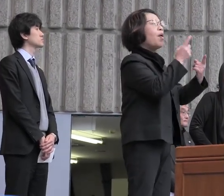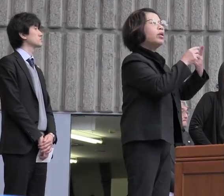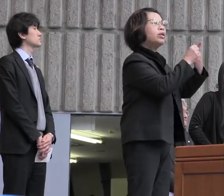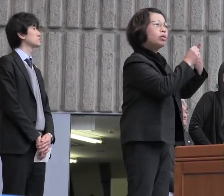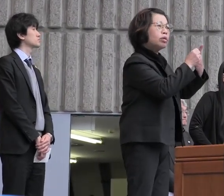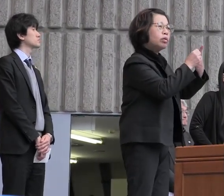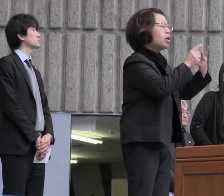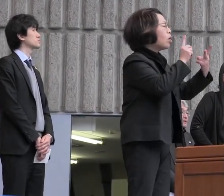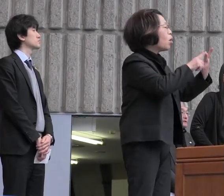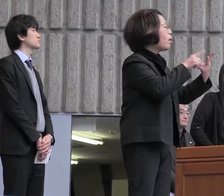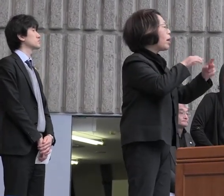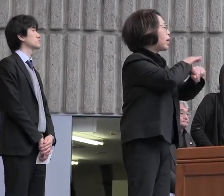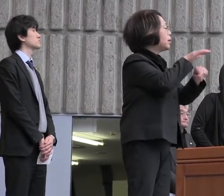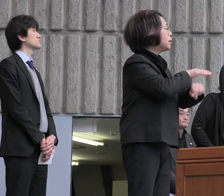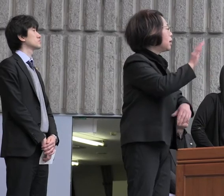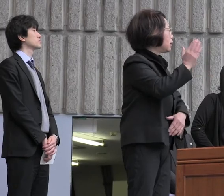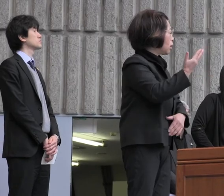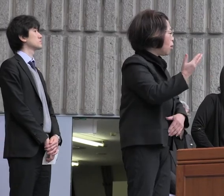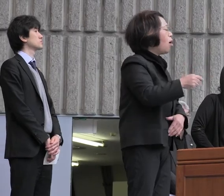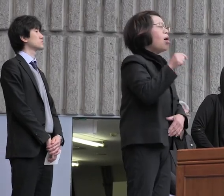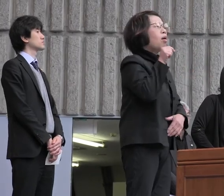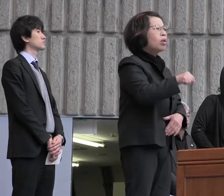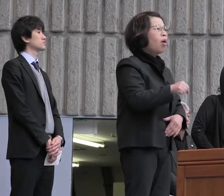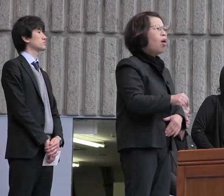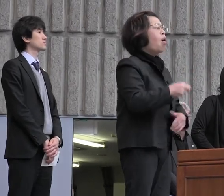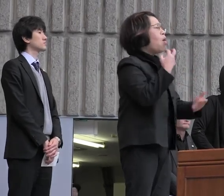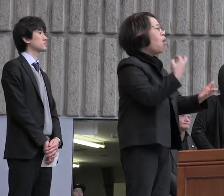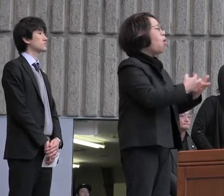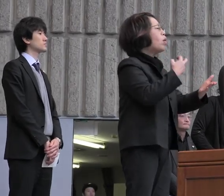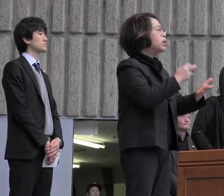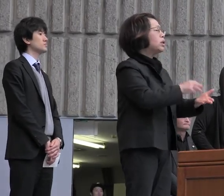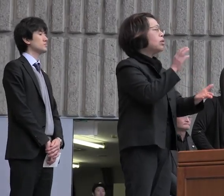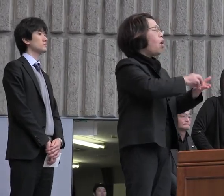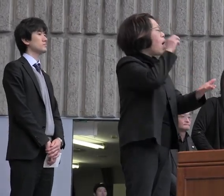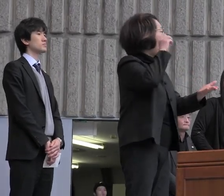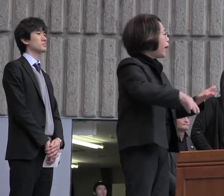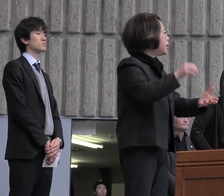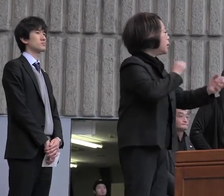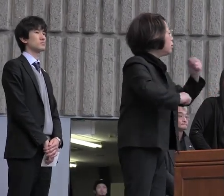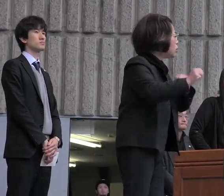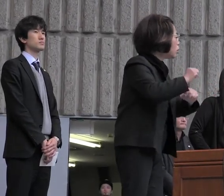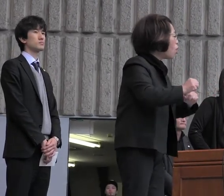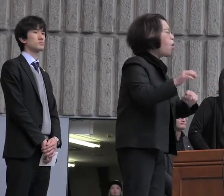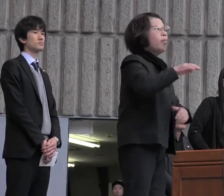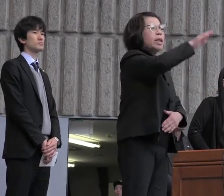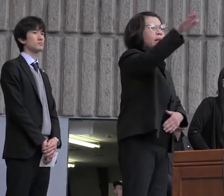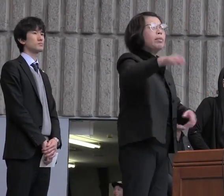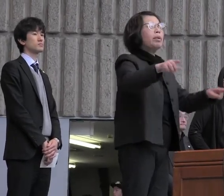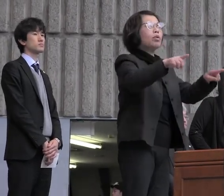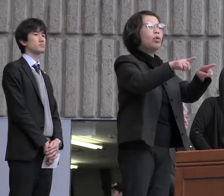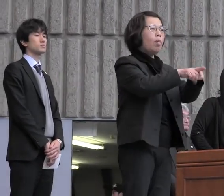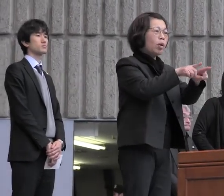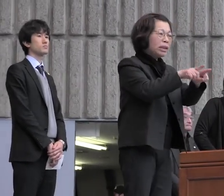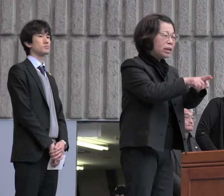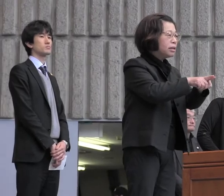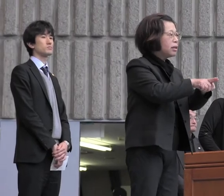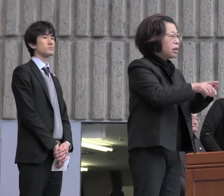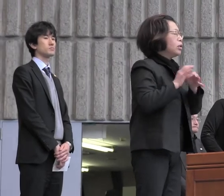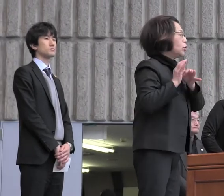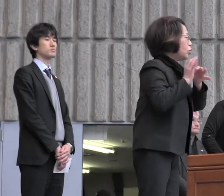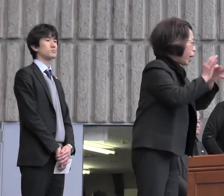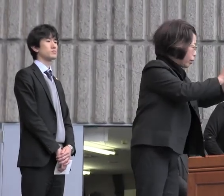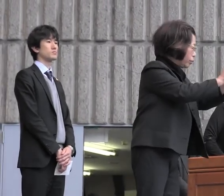つ、これがとても大事ですけれども、この秘密保護法の廃止運動を、市民の皆様と共に、担い続け